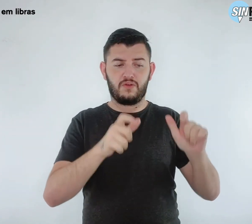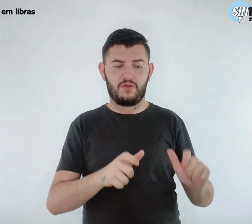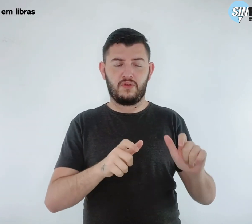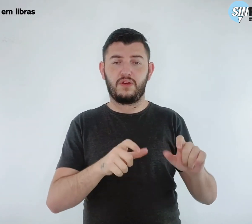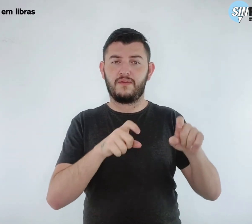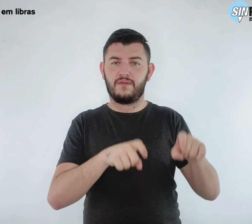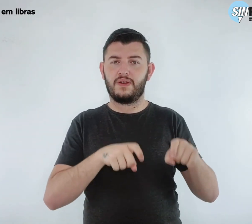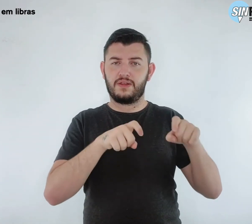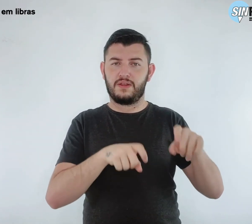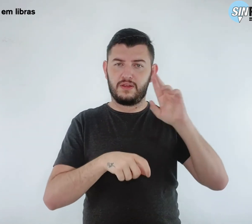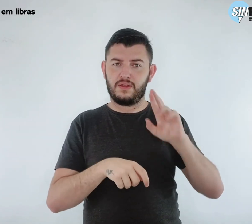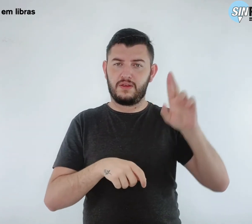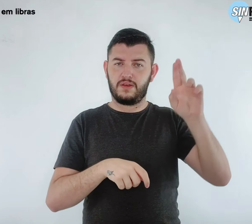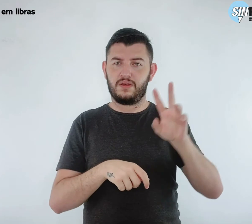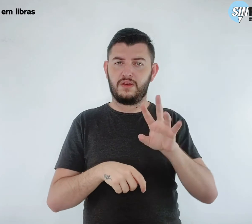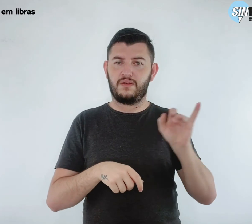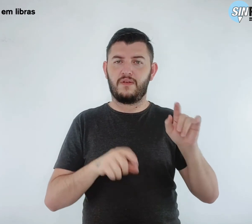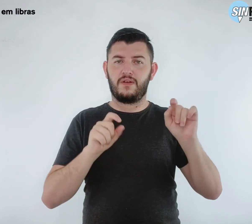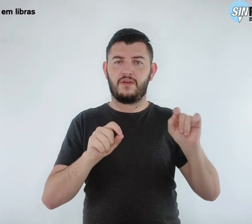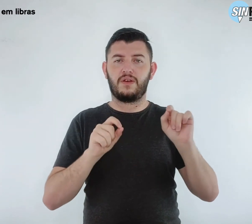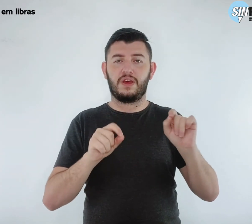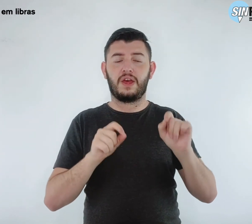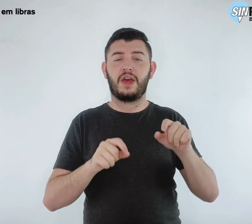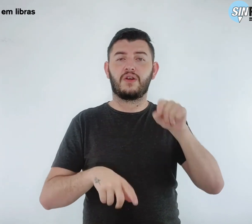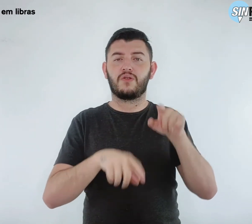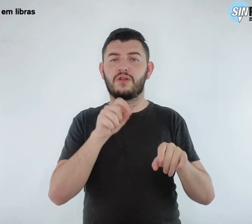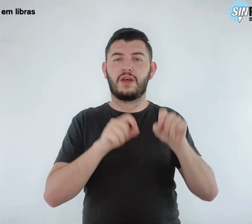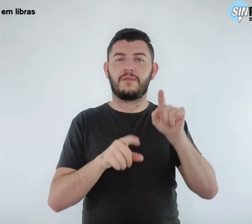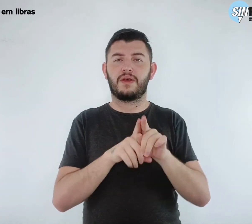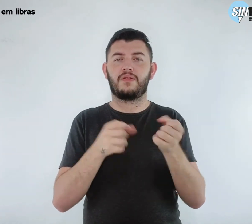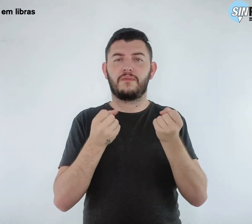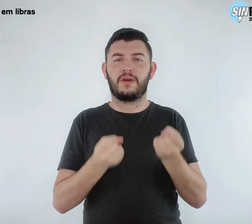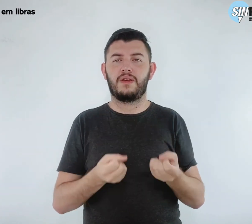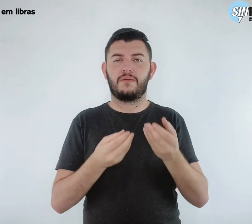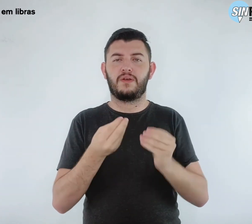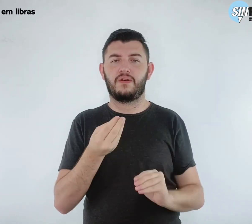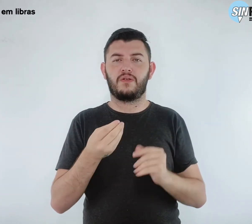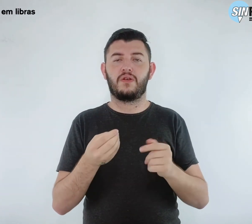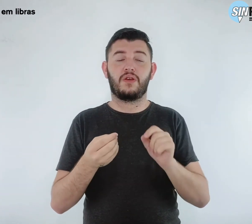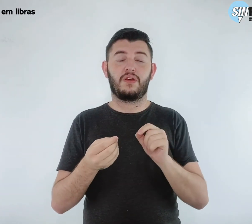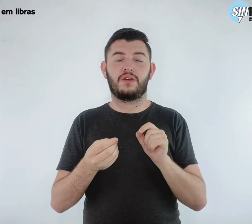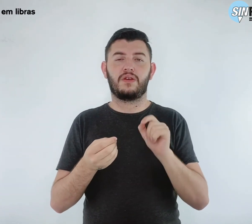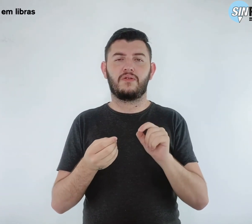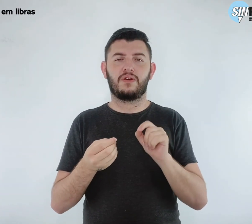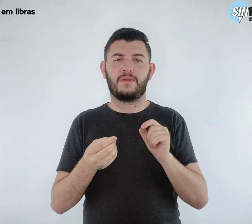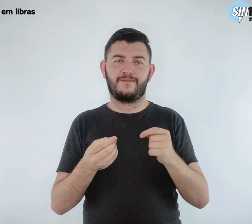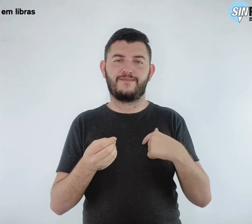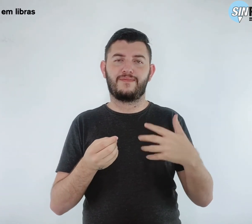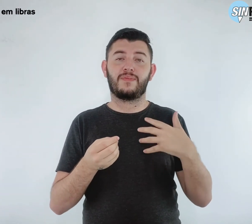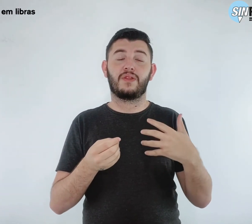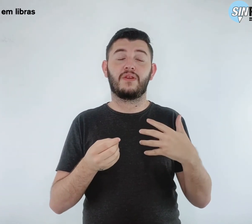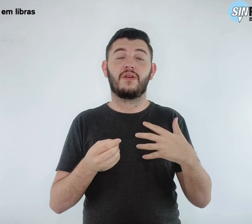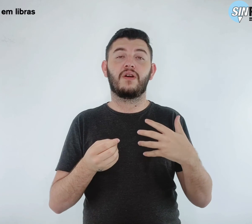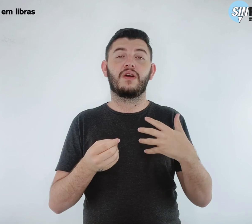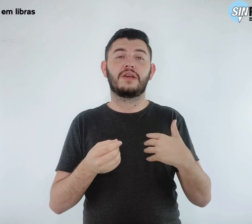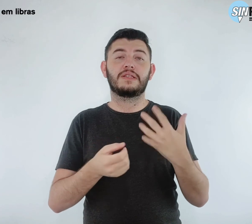o recrutamento vai pesar sobre os filhos da lavoura. Márcia Gilda, diretora do Simpro-DF